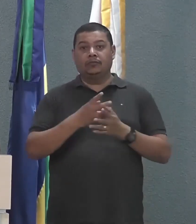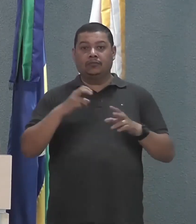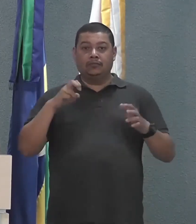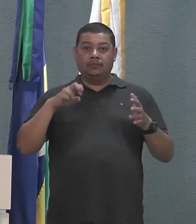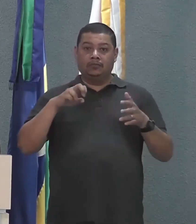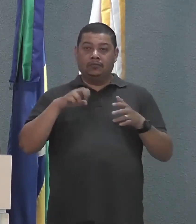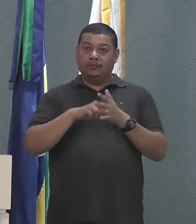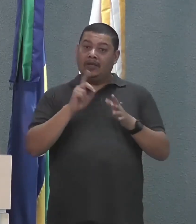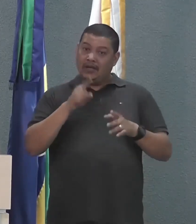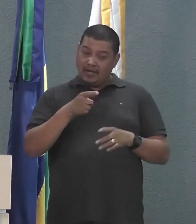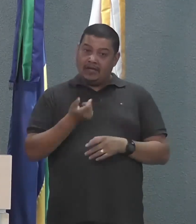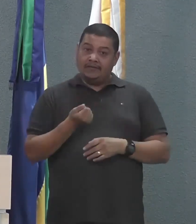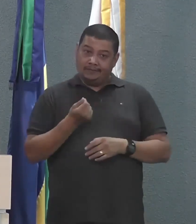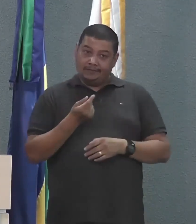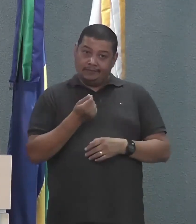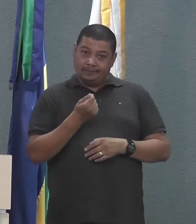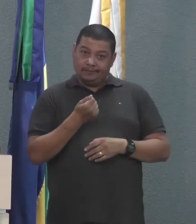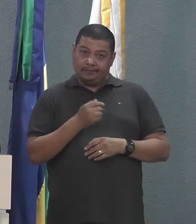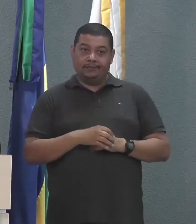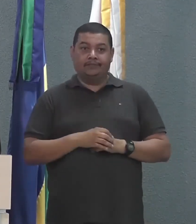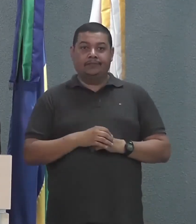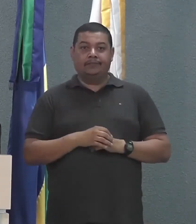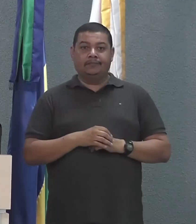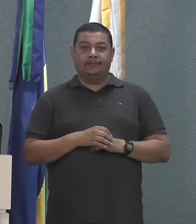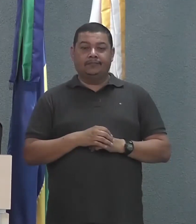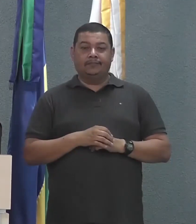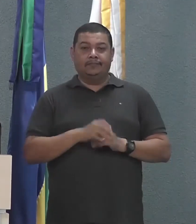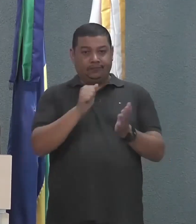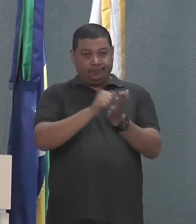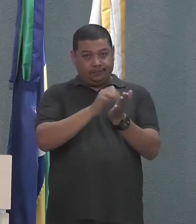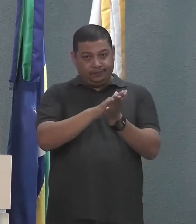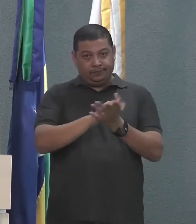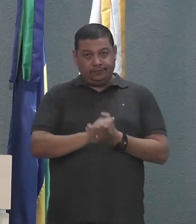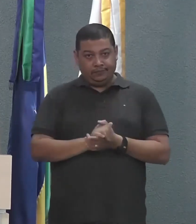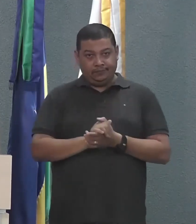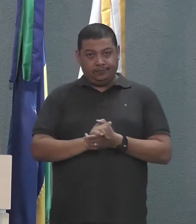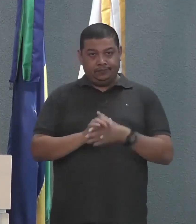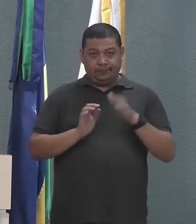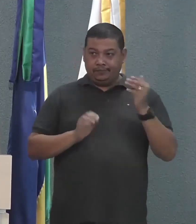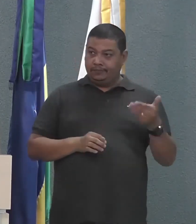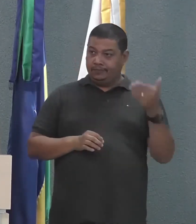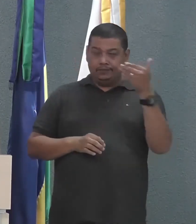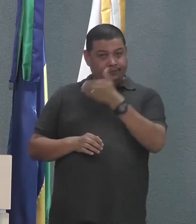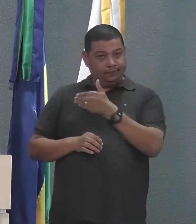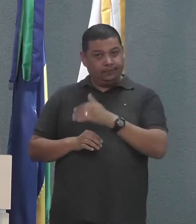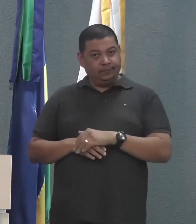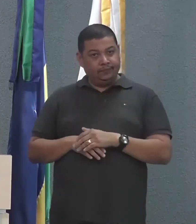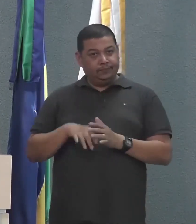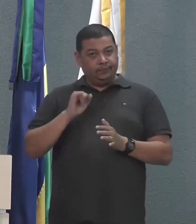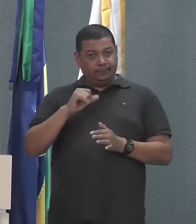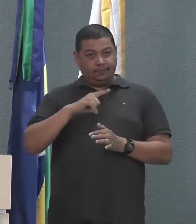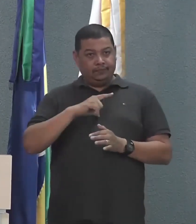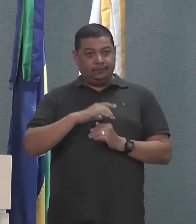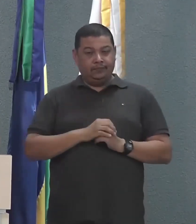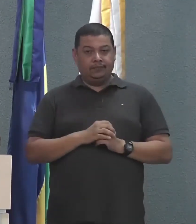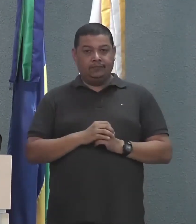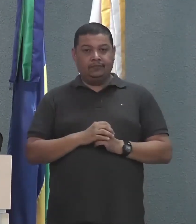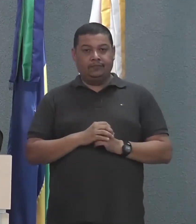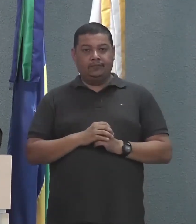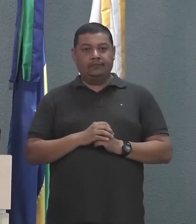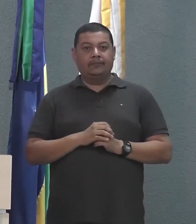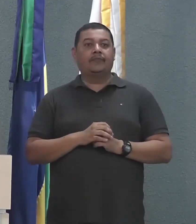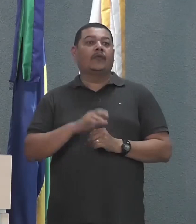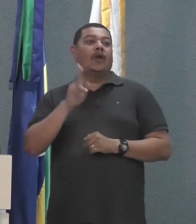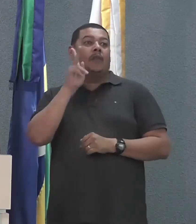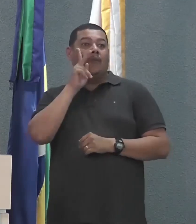você tocar no bolso do motorista que passa na BR. Daqui no Riozinho, se você chegar em Candeias do Jamari até Porto